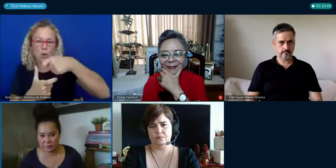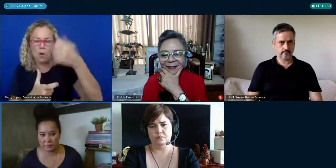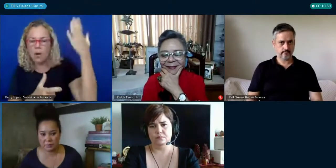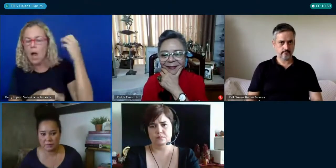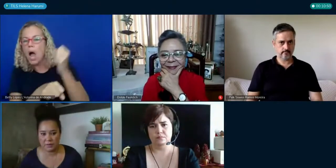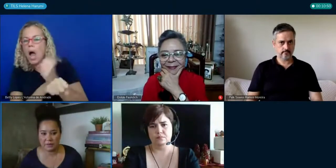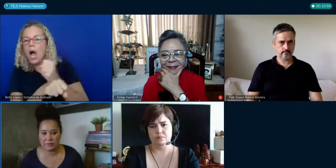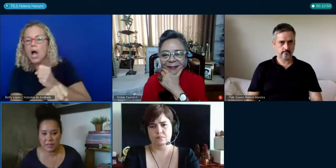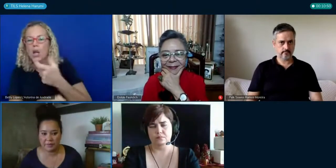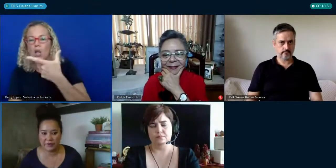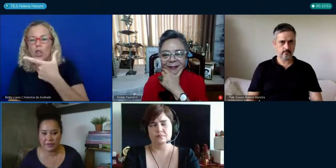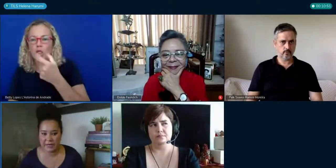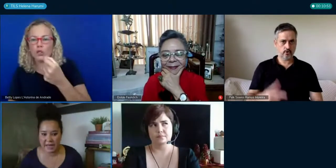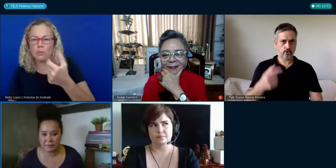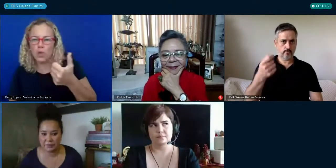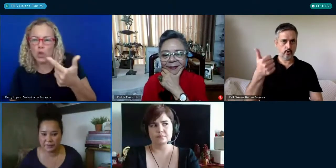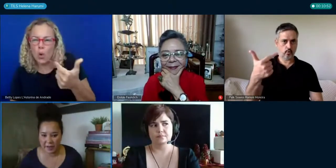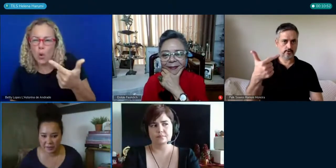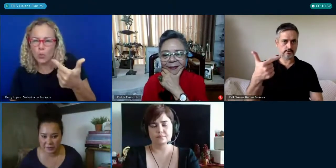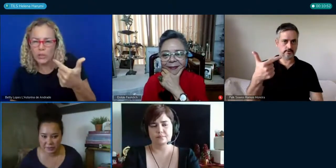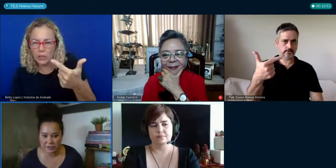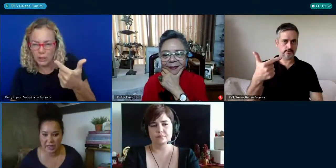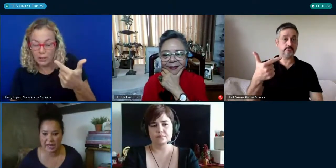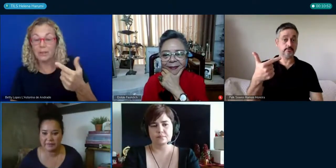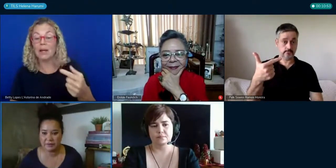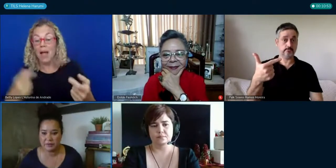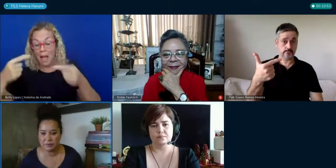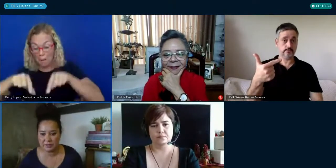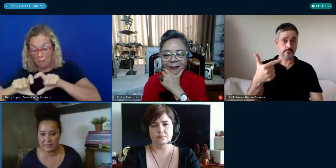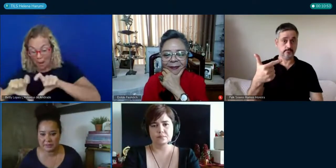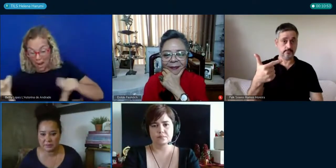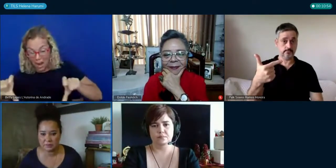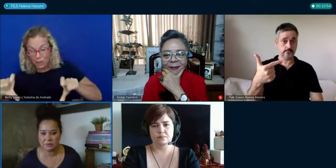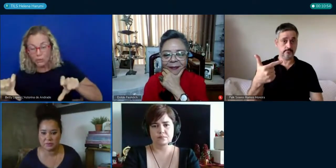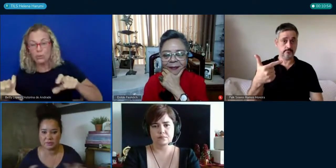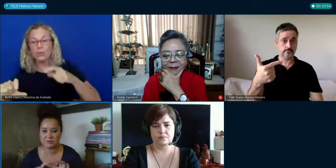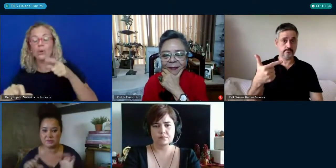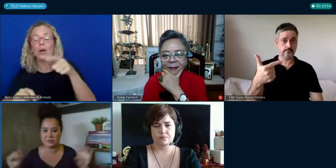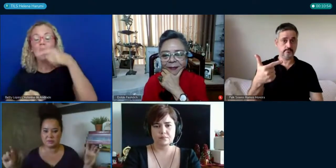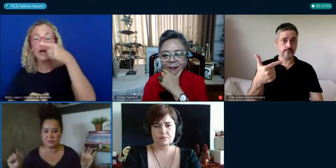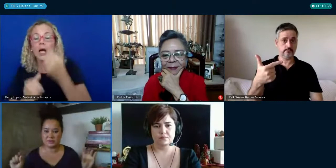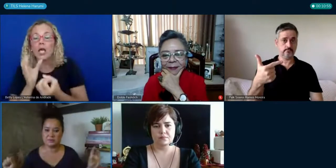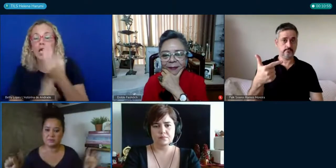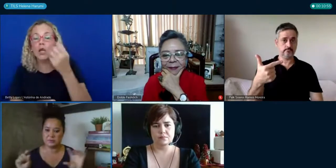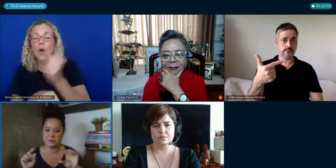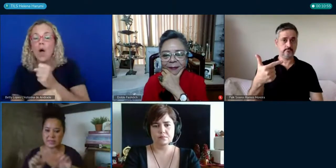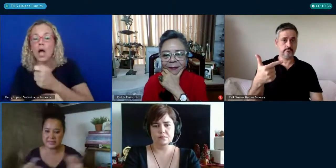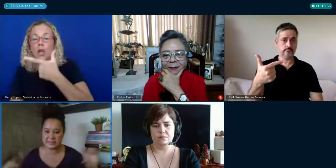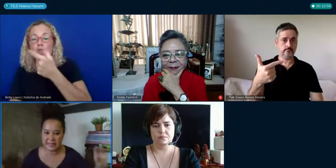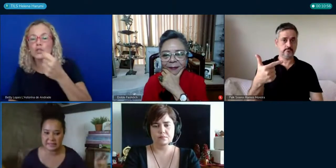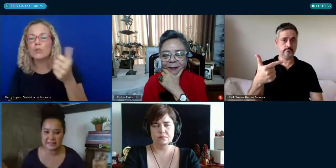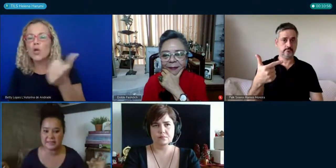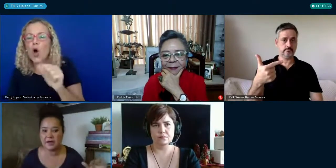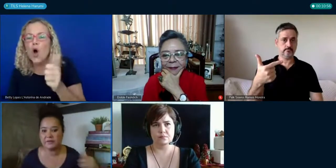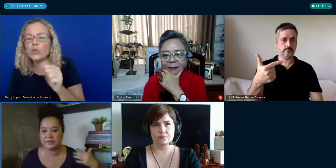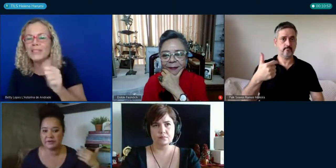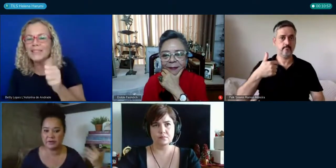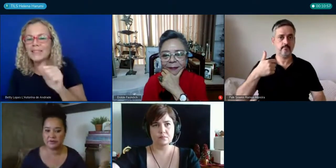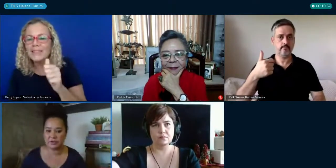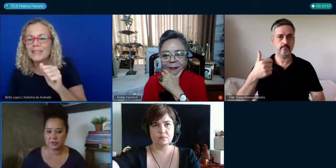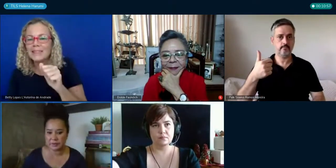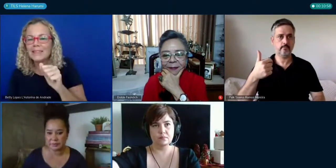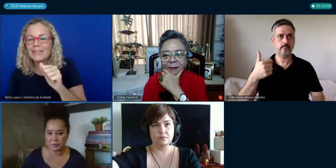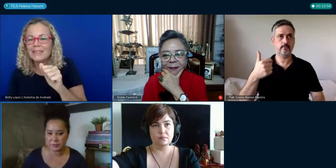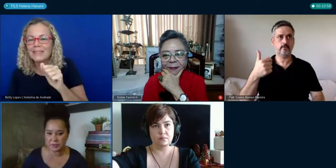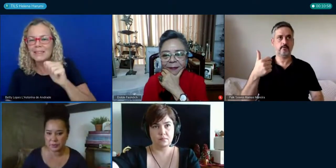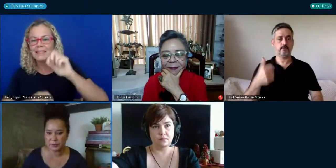que o termo foi criado por Faustus, aí em uma das um dos, dos, dos Das sentenças, você falou